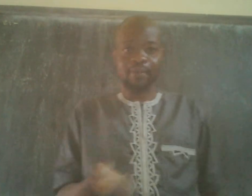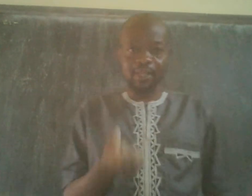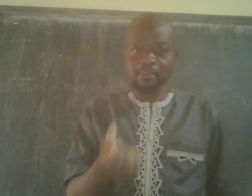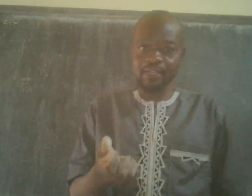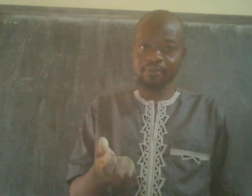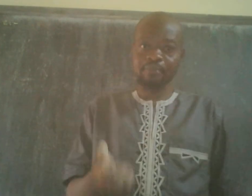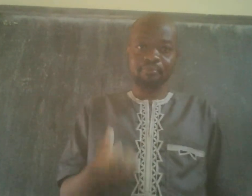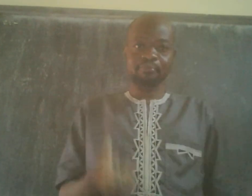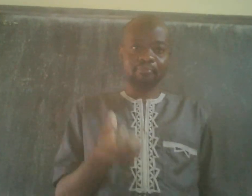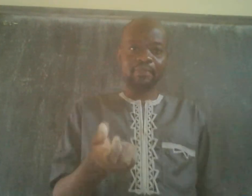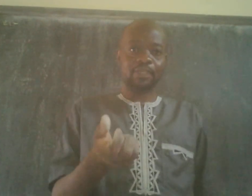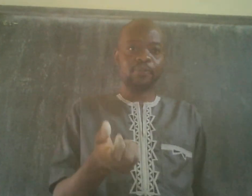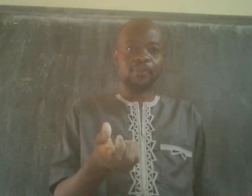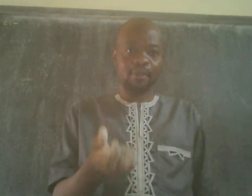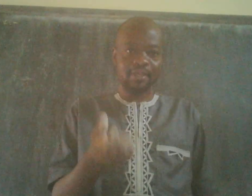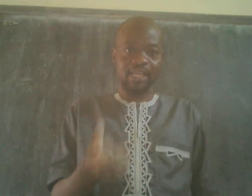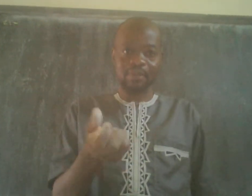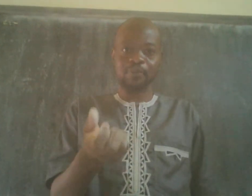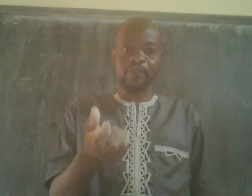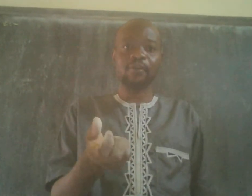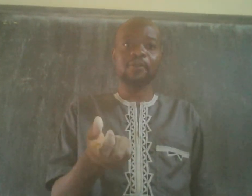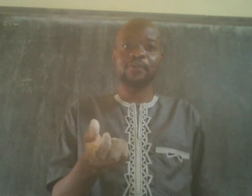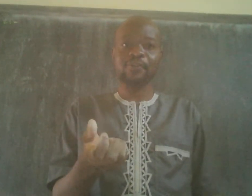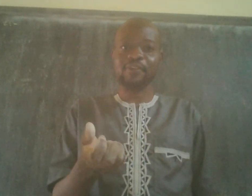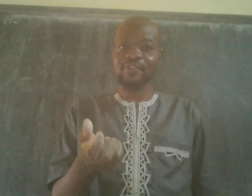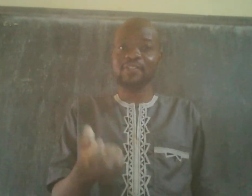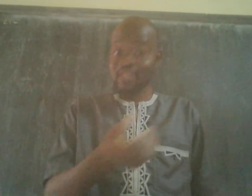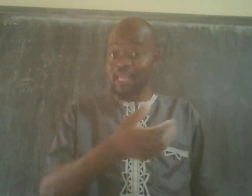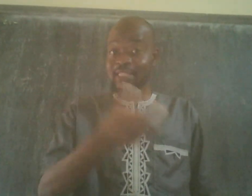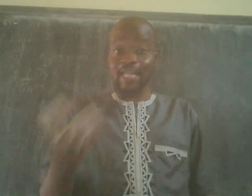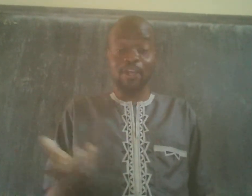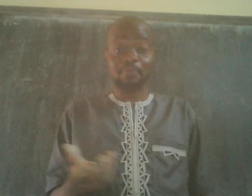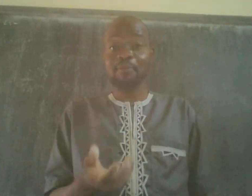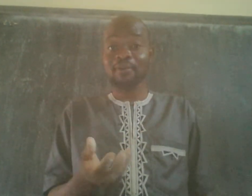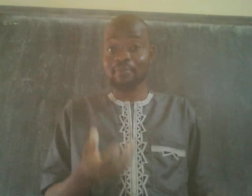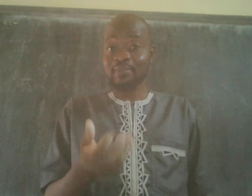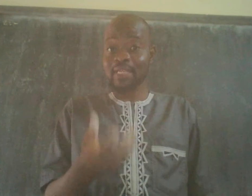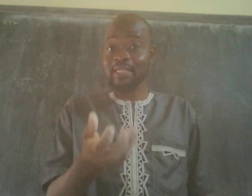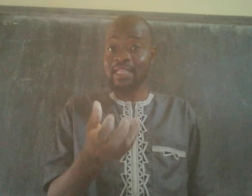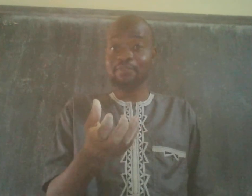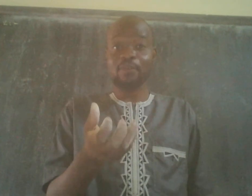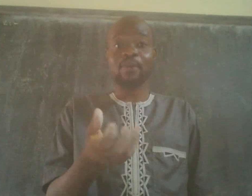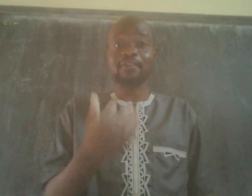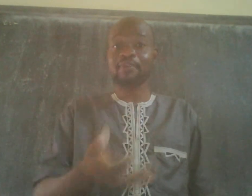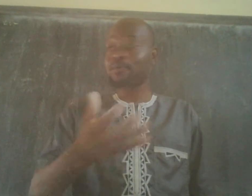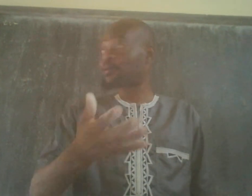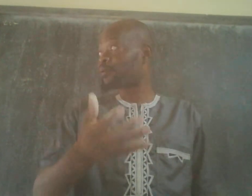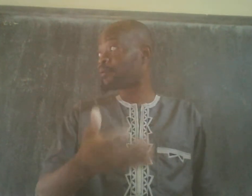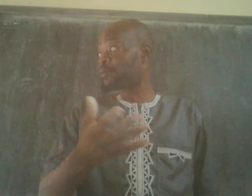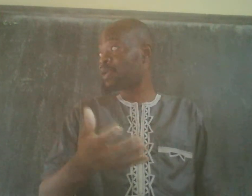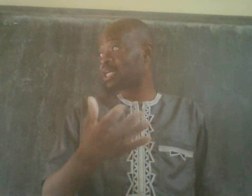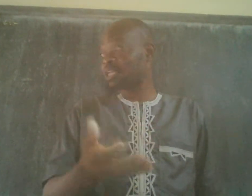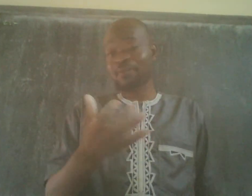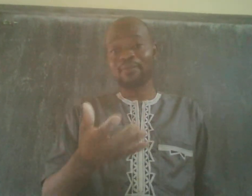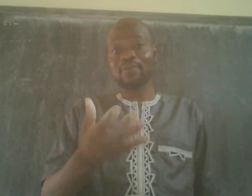quand il baisse la femme, il touche pas, il arrive à toucher le collègue de l'utérisme. Et c'est là, même, c'est ça qui fait quoi, qui fait que la